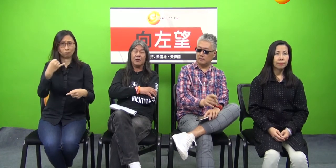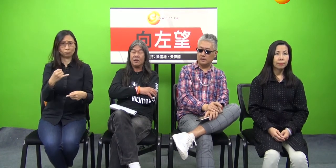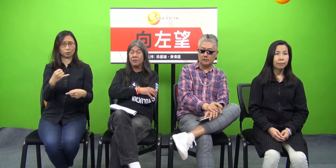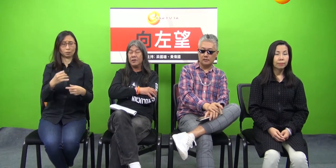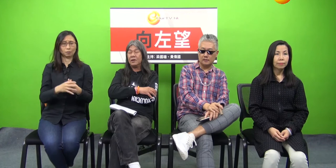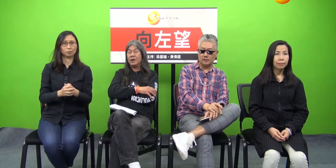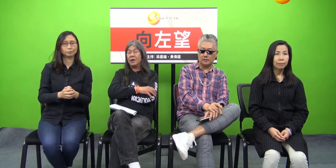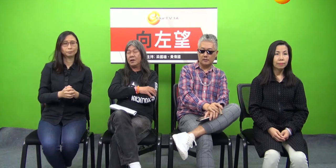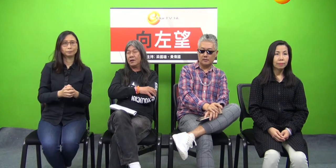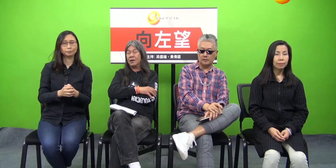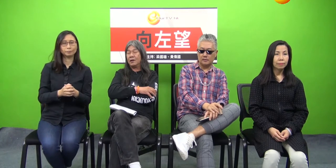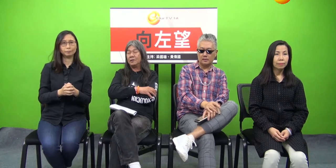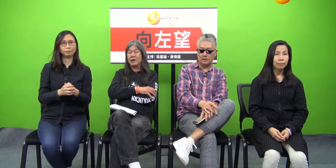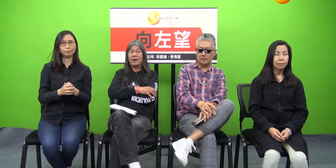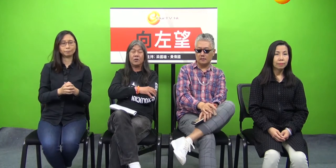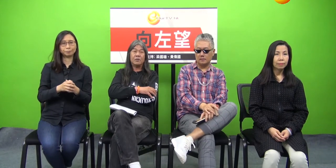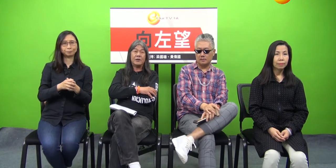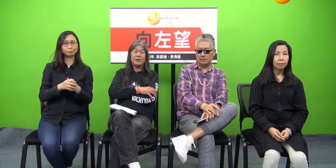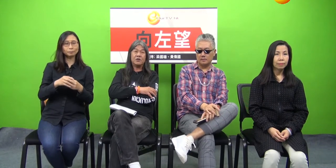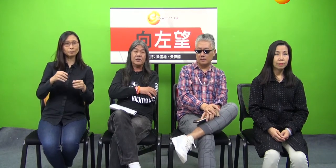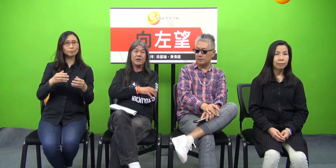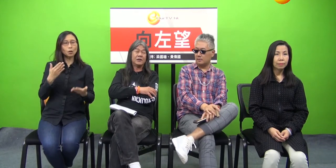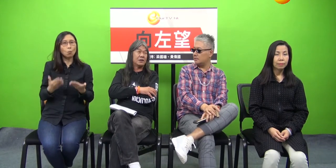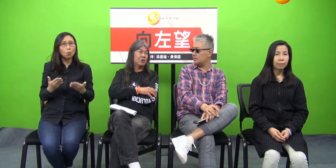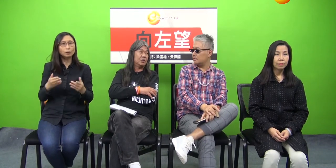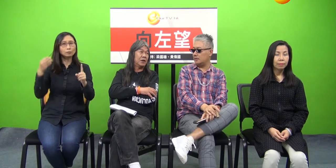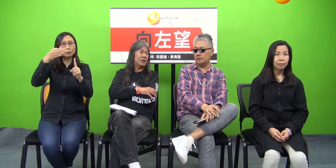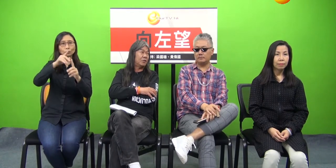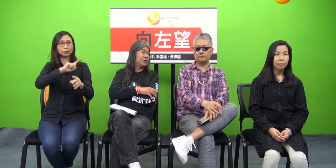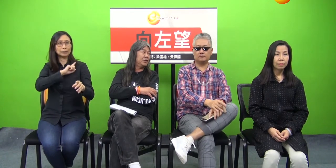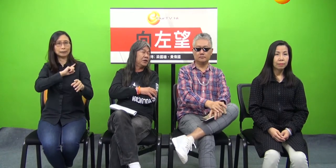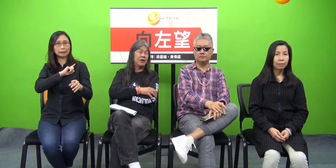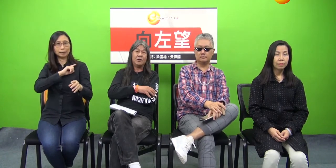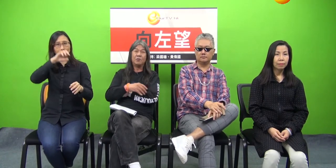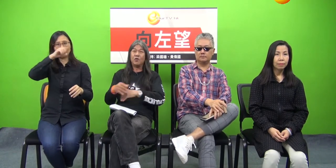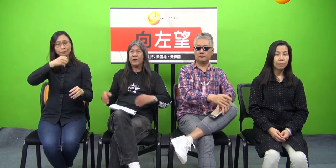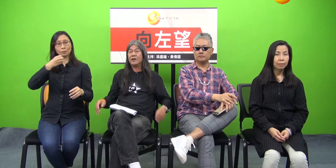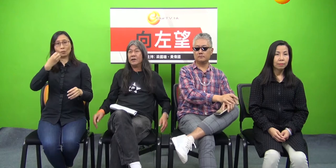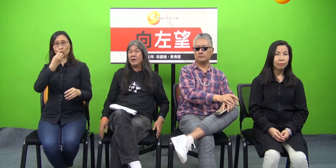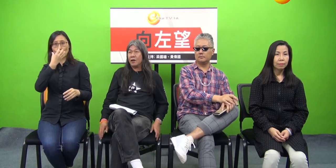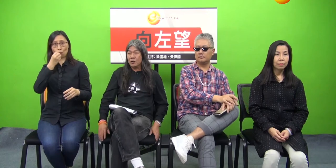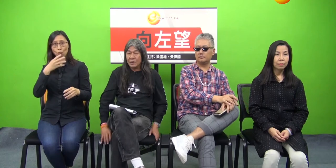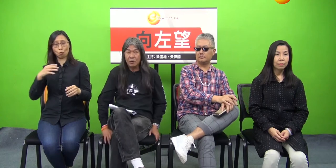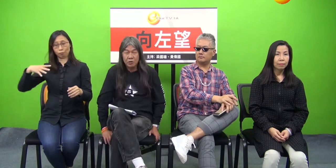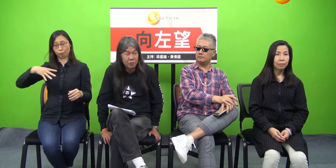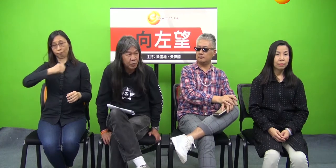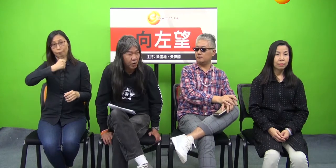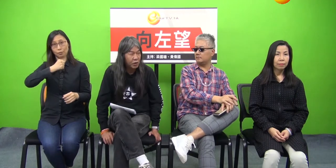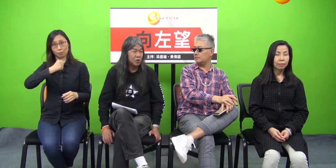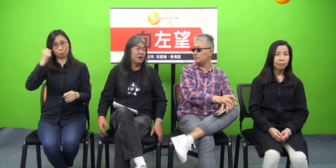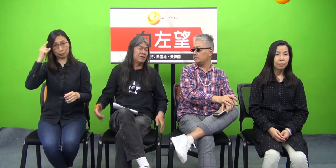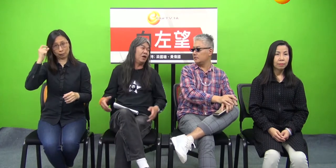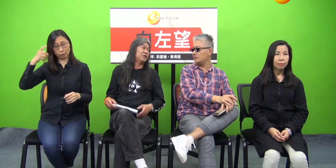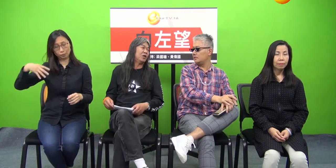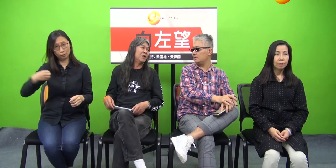個人大代表，或者直選自己嘅特首同埋立法會議員咧？係要有一部分嗱，講特首度都唔講啊，